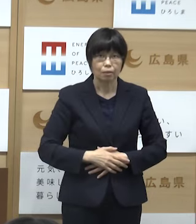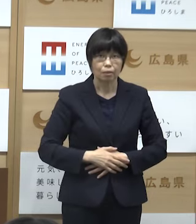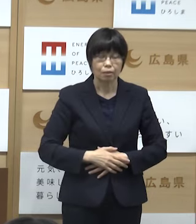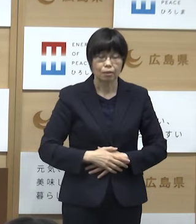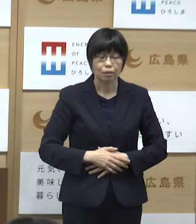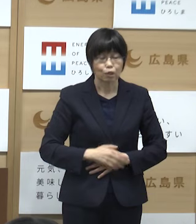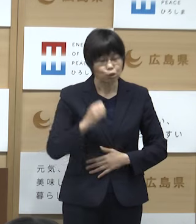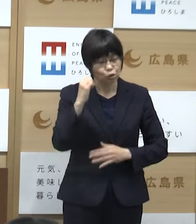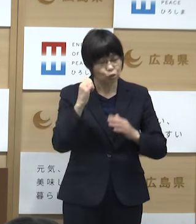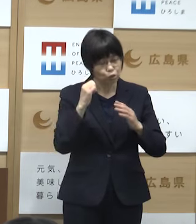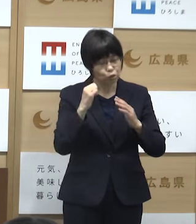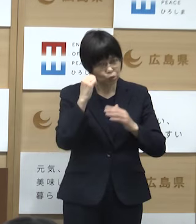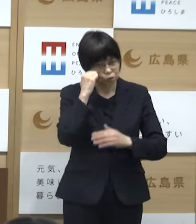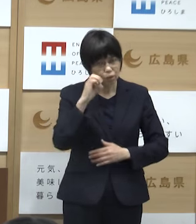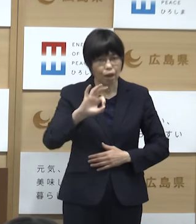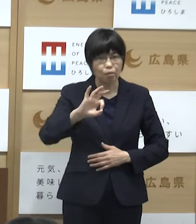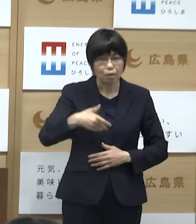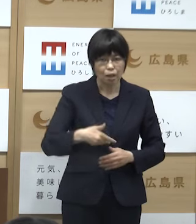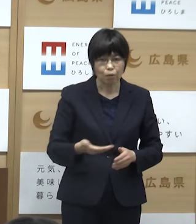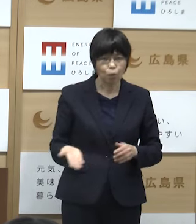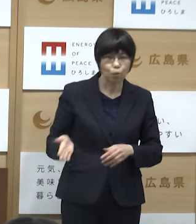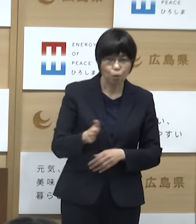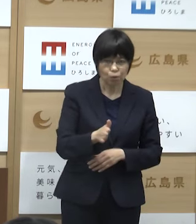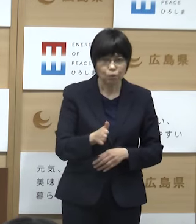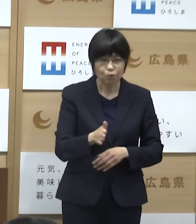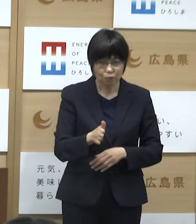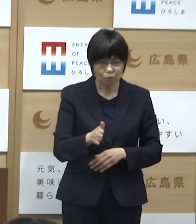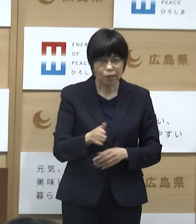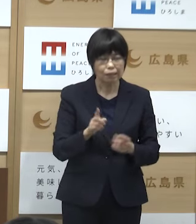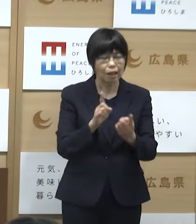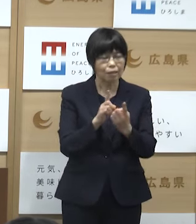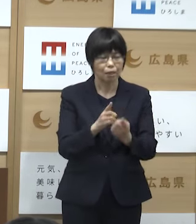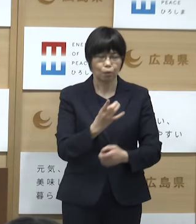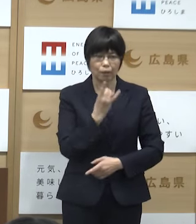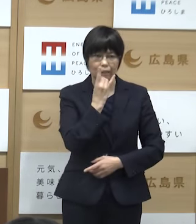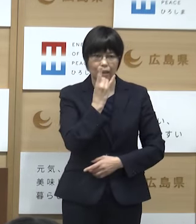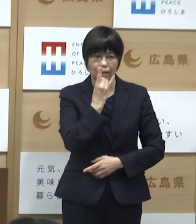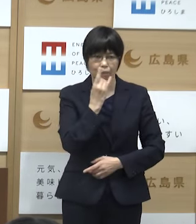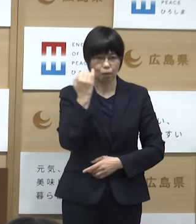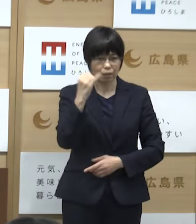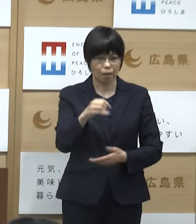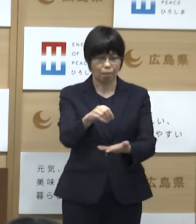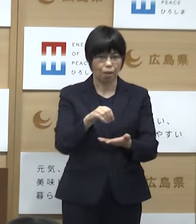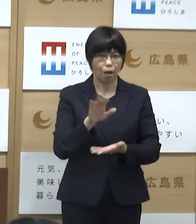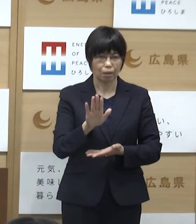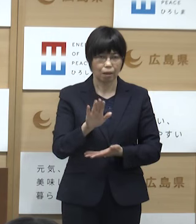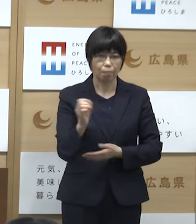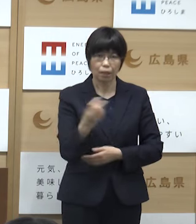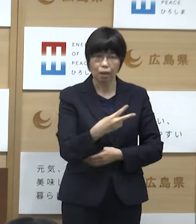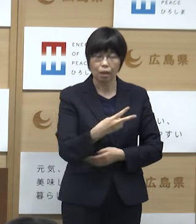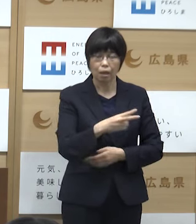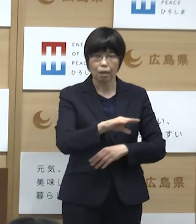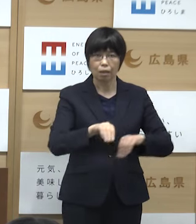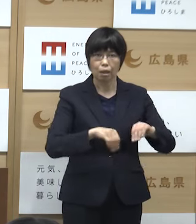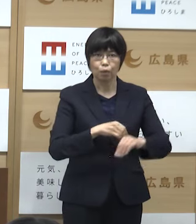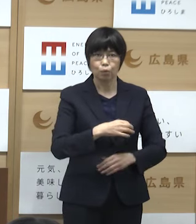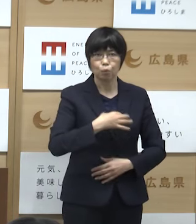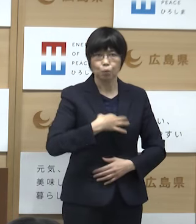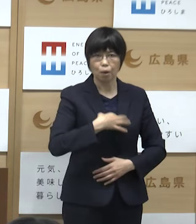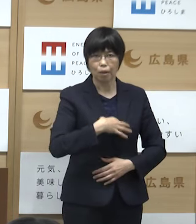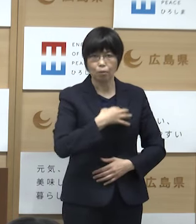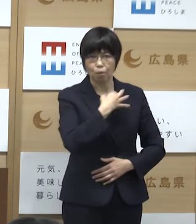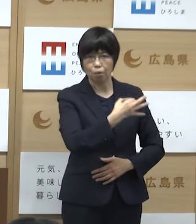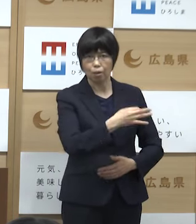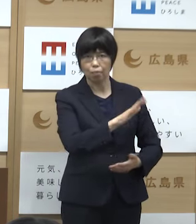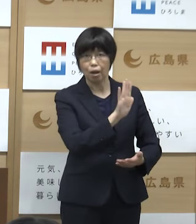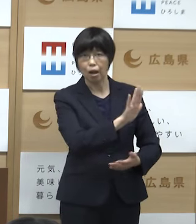まあ、宿泊税導入に対する期待はもちろんありましたし、不安の声というのもそれであ